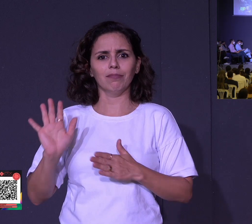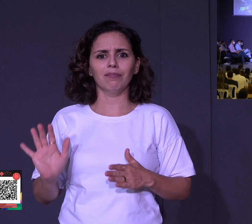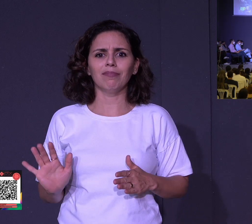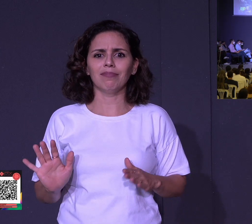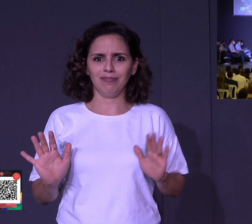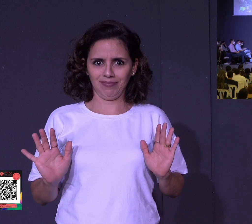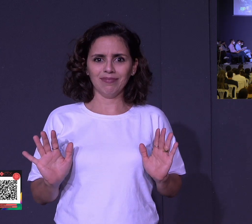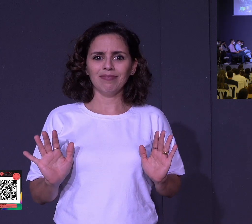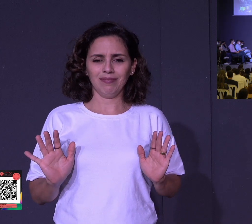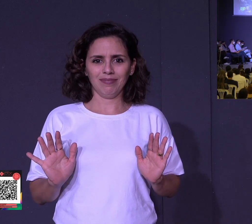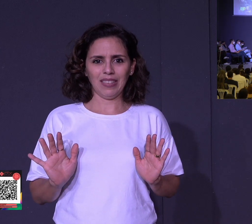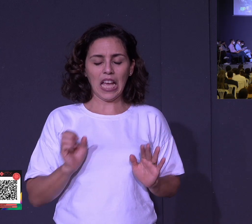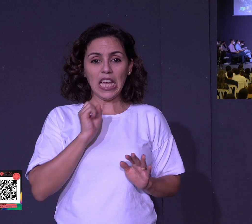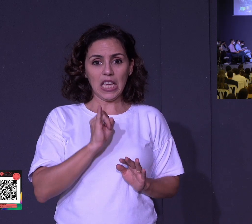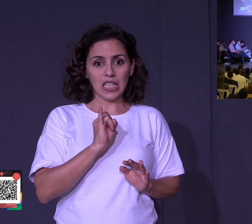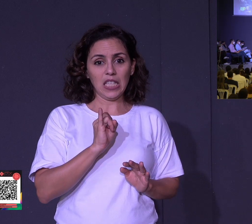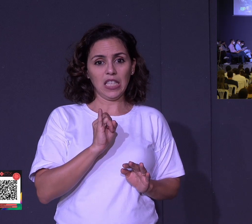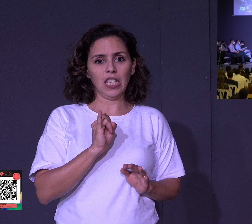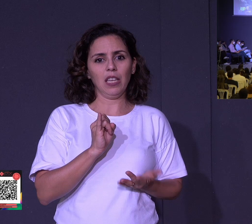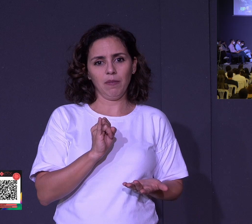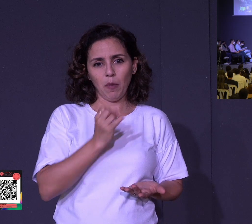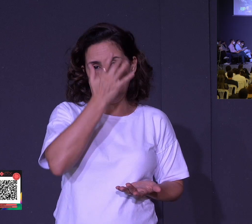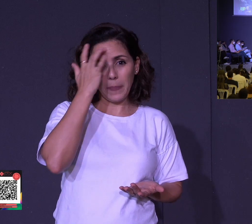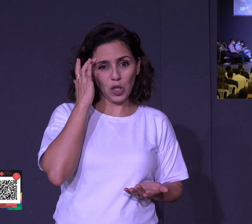Tira o telefone da Gesa.